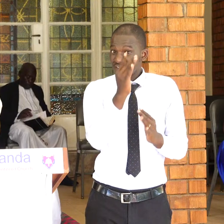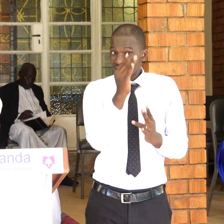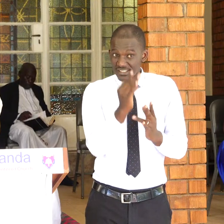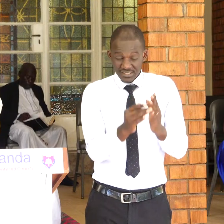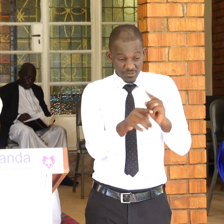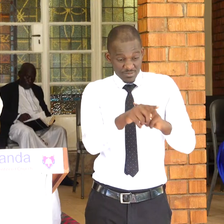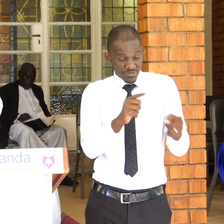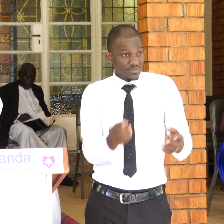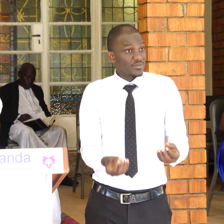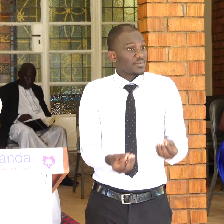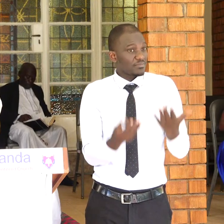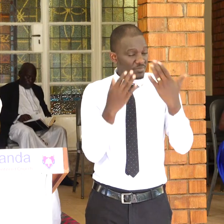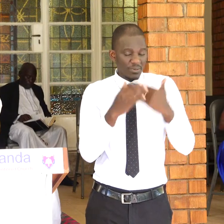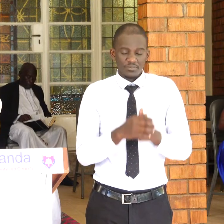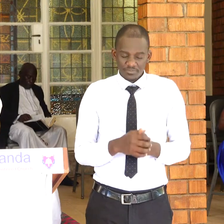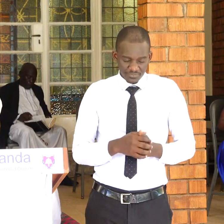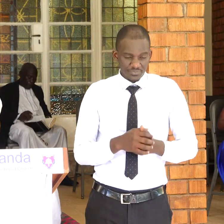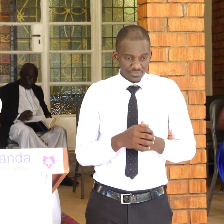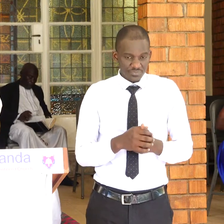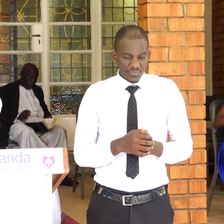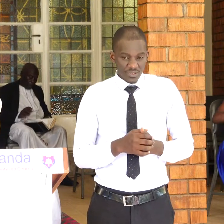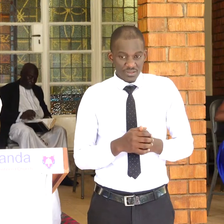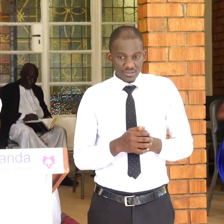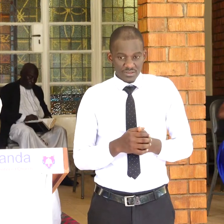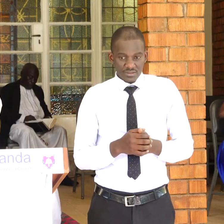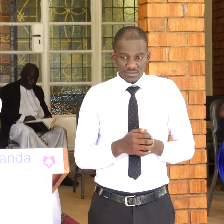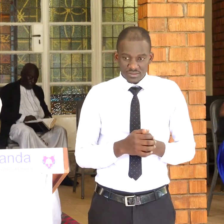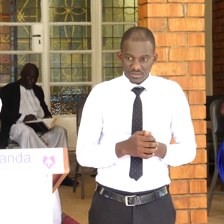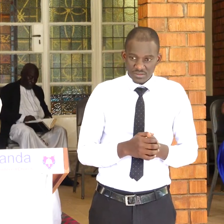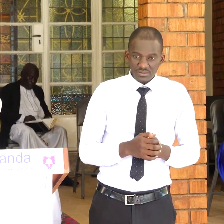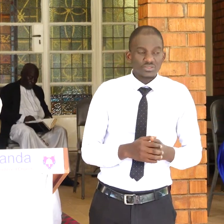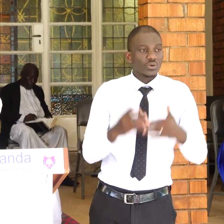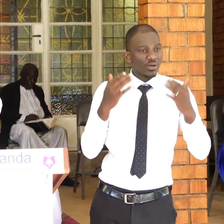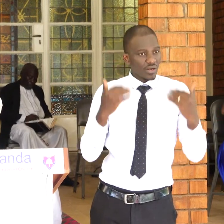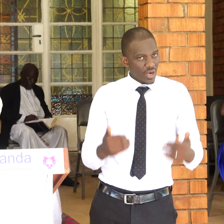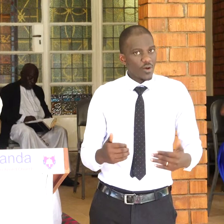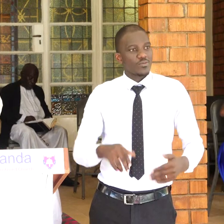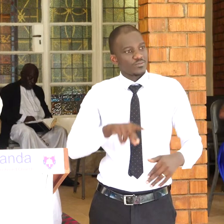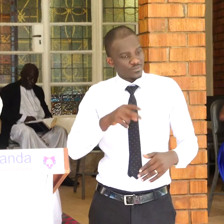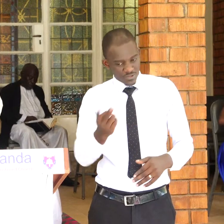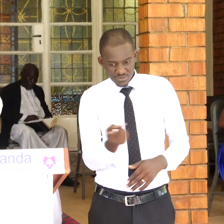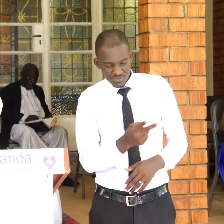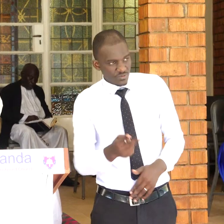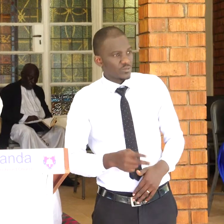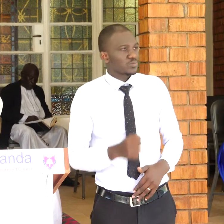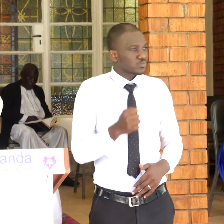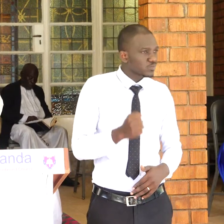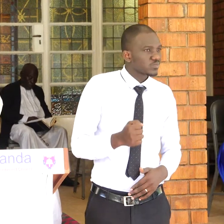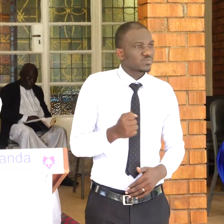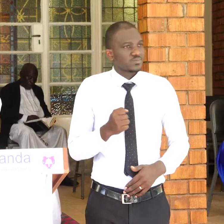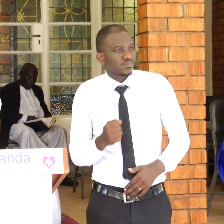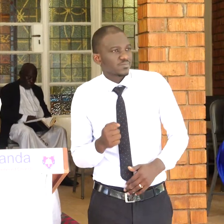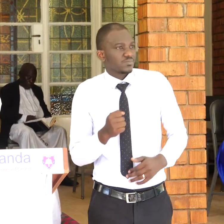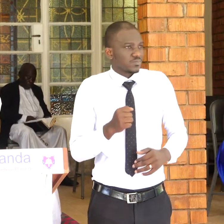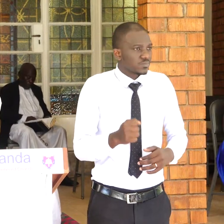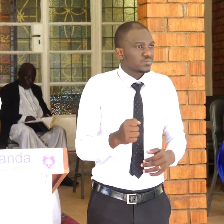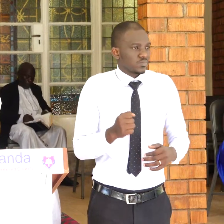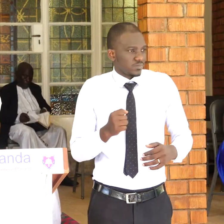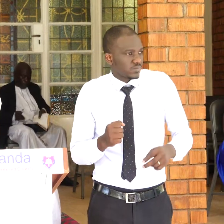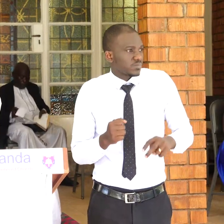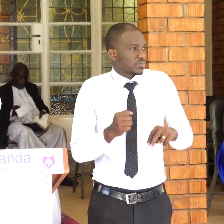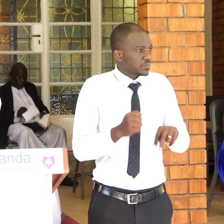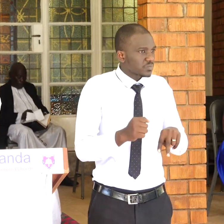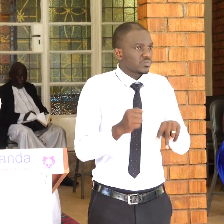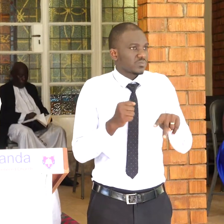ogw'ekiweebwayo ekyokebwa mwana wange. Kale ne bagenda bombi ne batuuka mu kifo Katonda